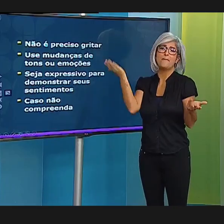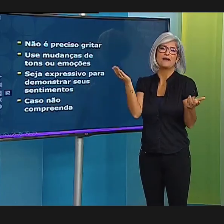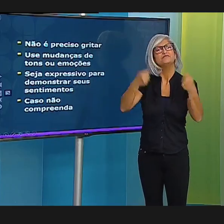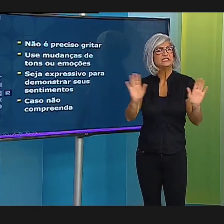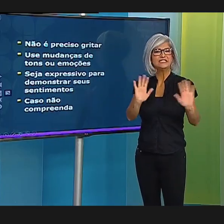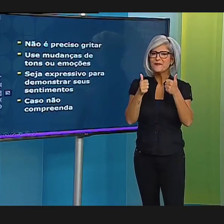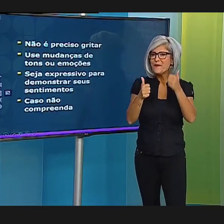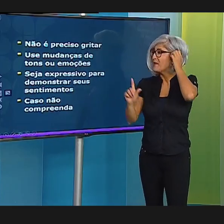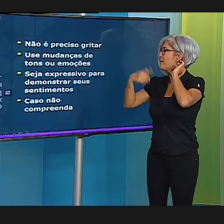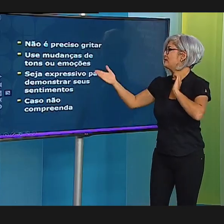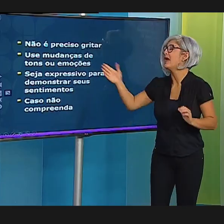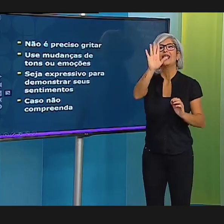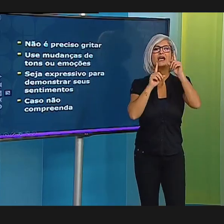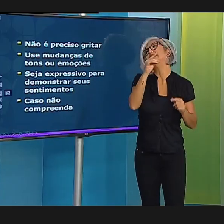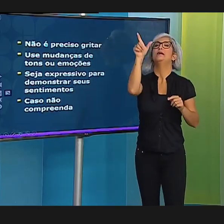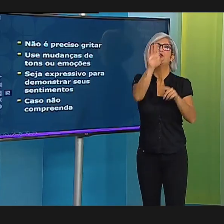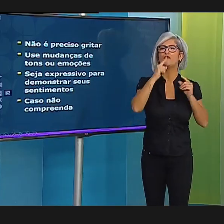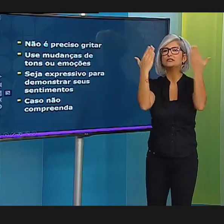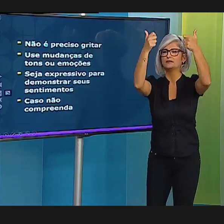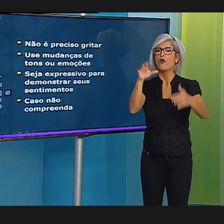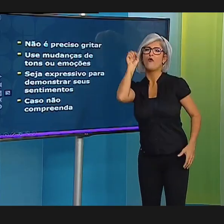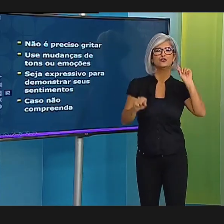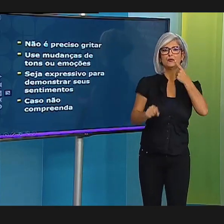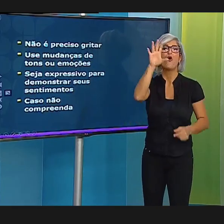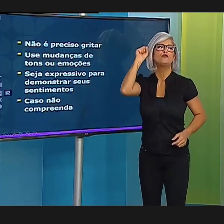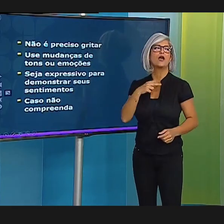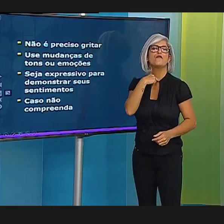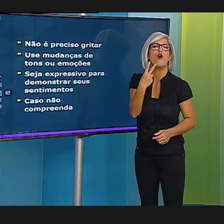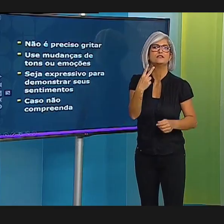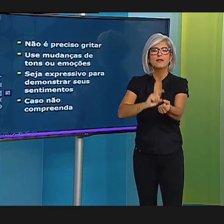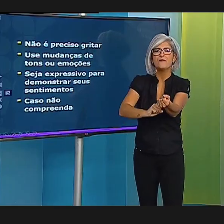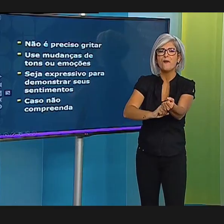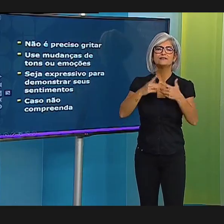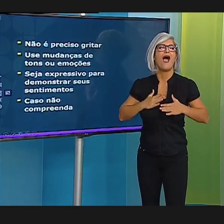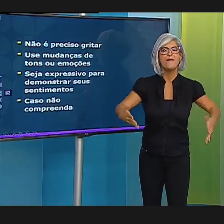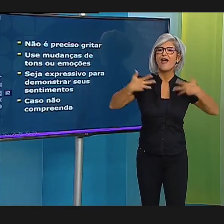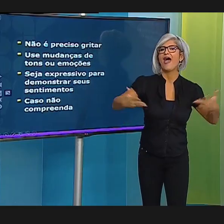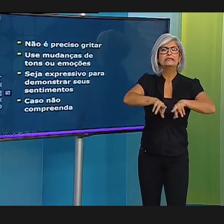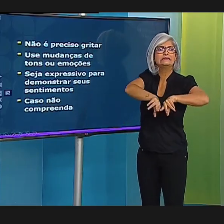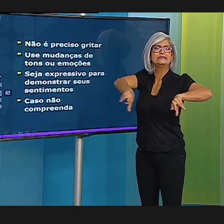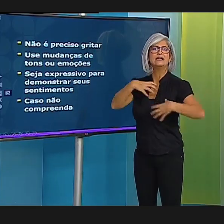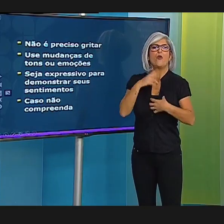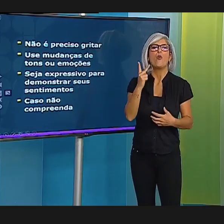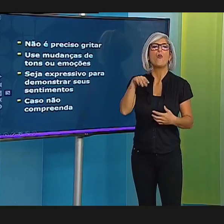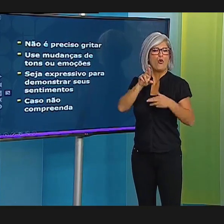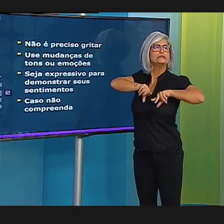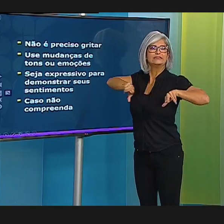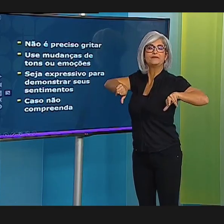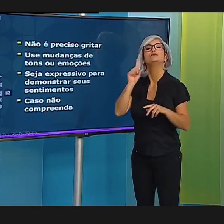surdo, como o surdo não ouve, então não consegue perceber da percepção desses sons. Vejam só, a pessoa ouvinte, ela transmite através da sua voz todas as suas emoções, os seus